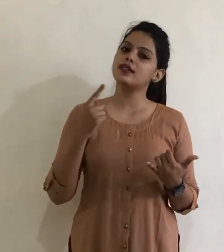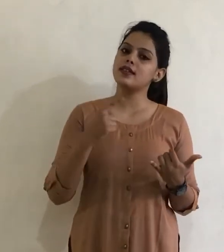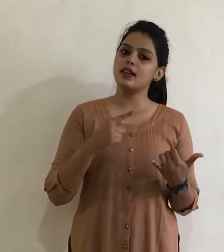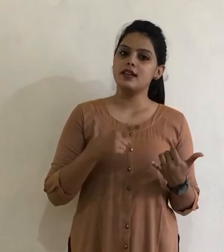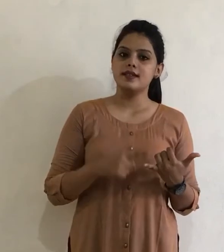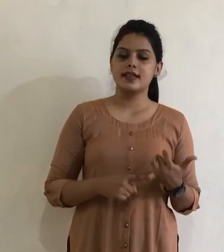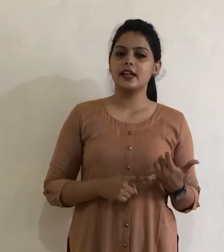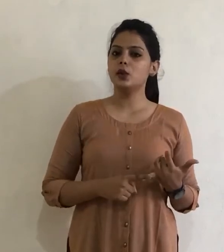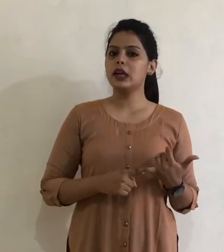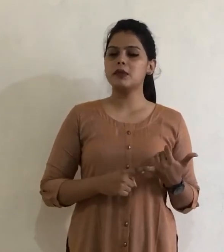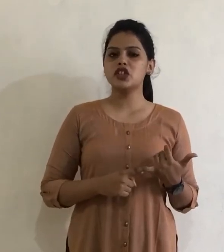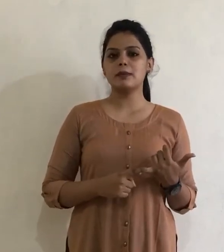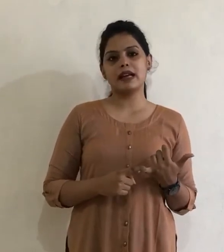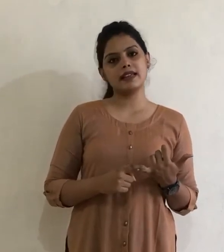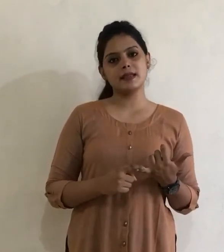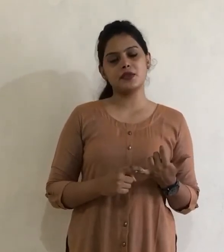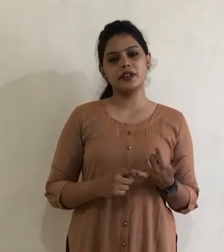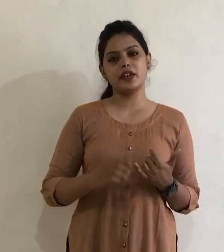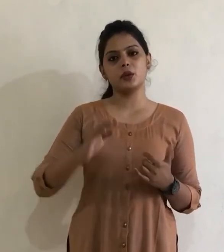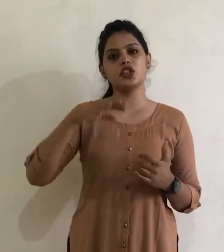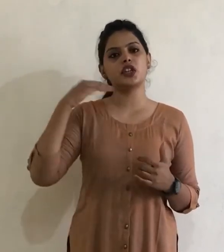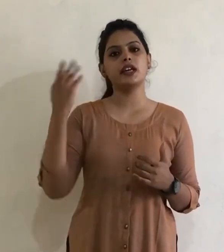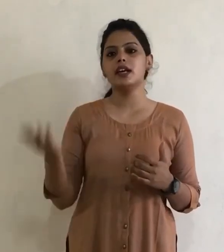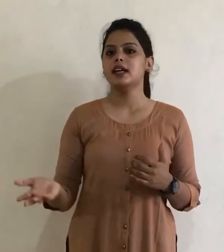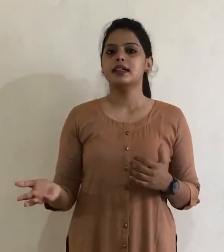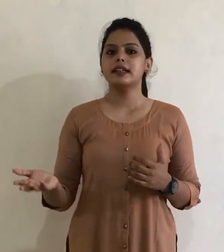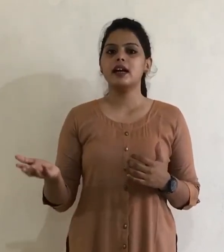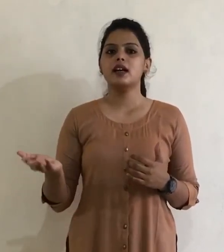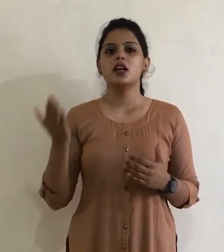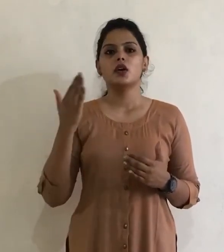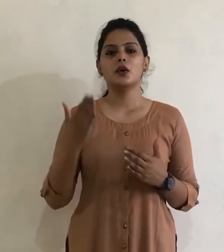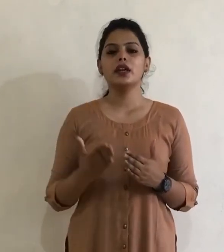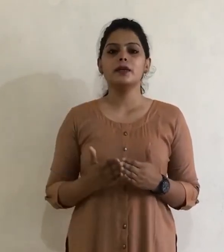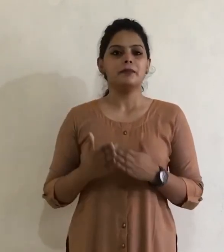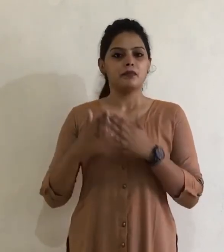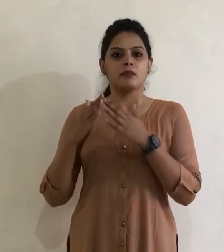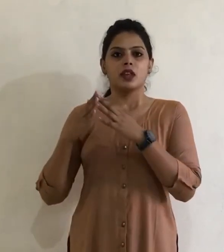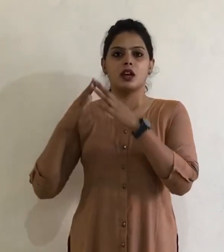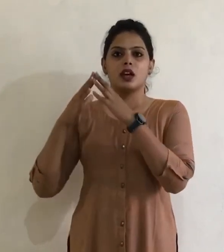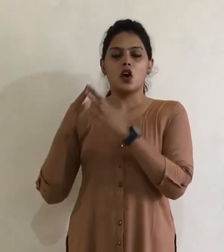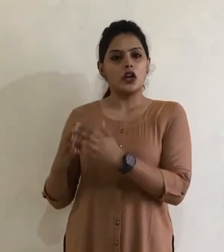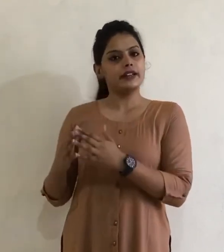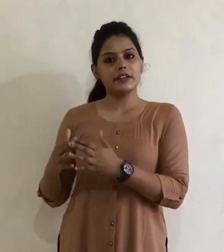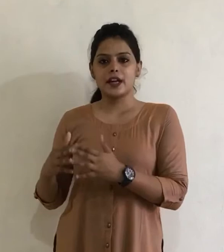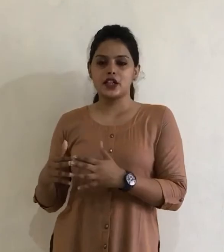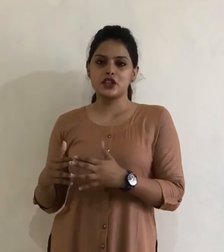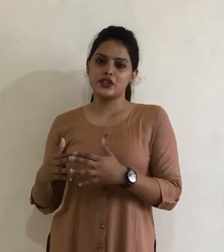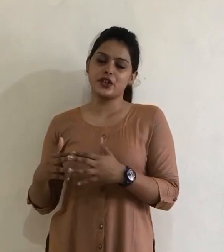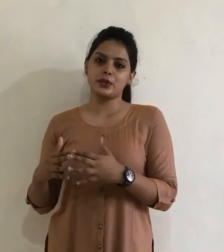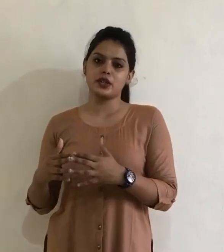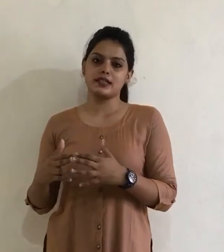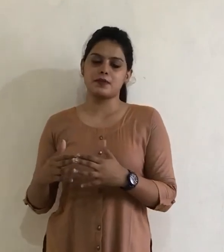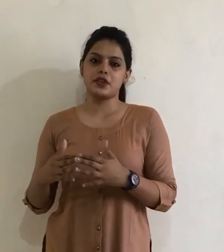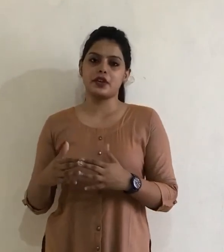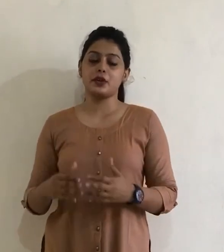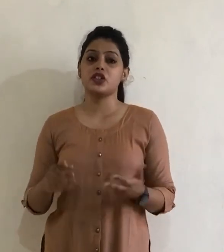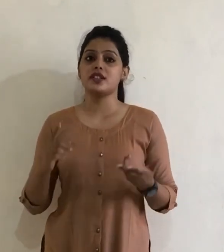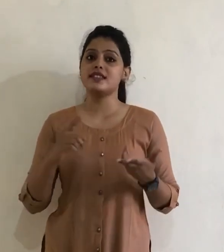किसी scheduled commercial bank की subsidiary होनी चाहिए या कोई all India financial institution की subsidiary होनी चाहिए.